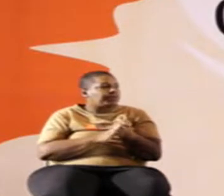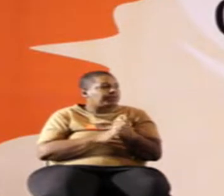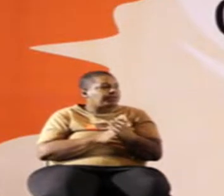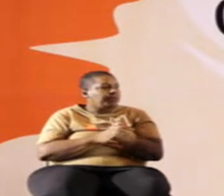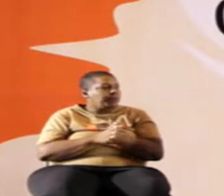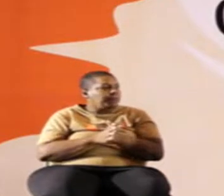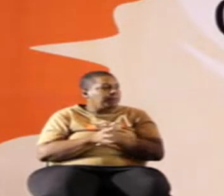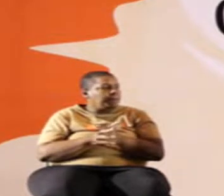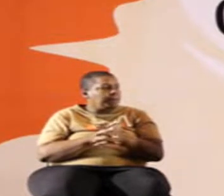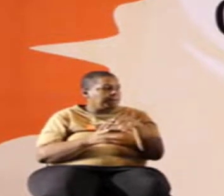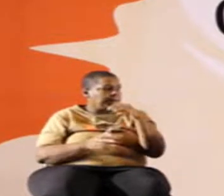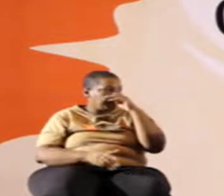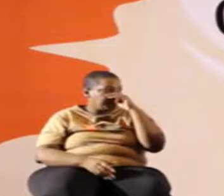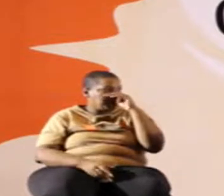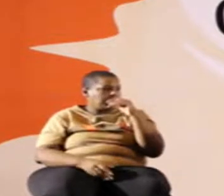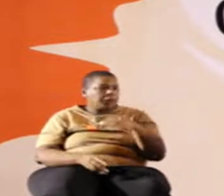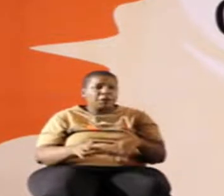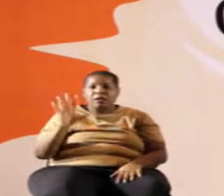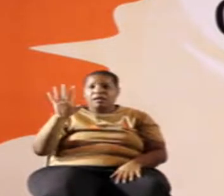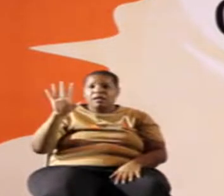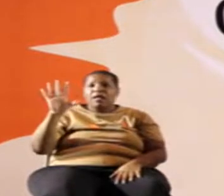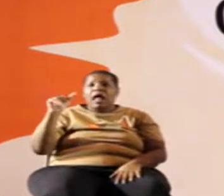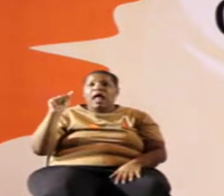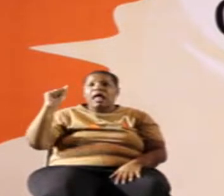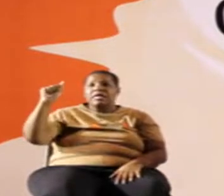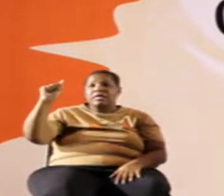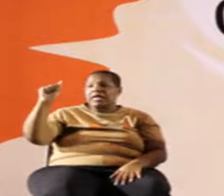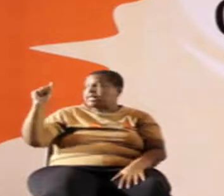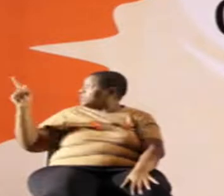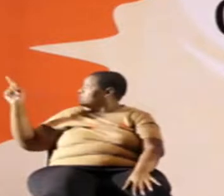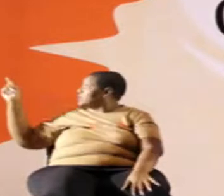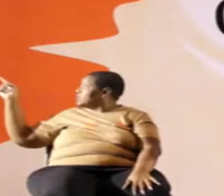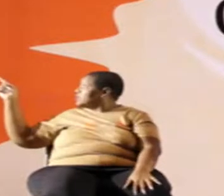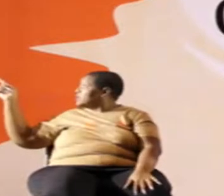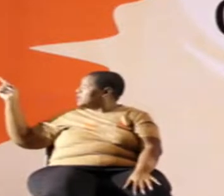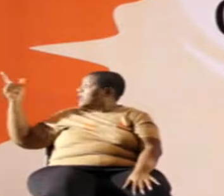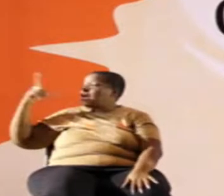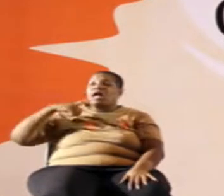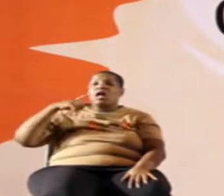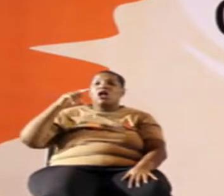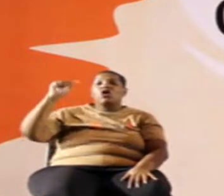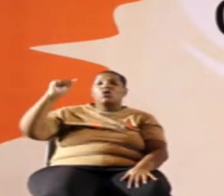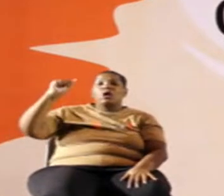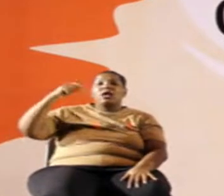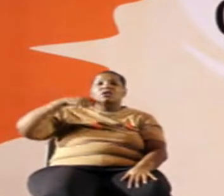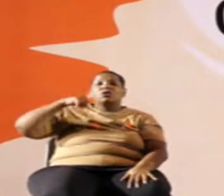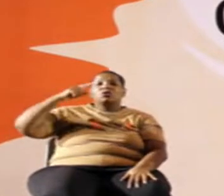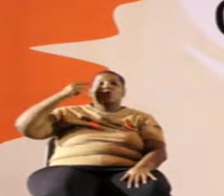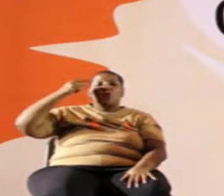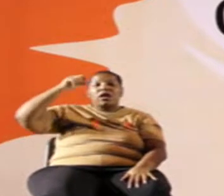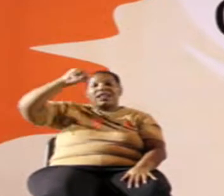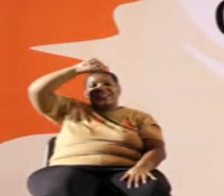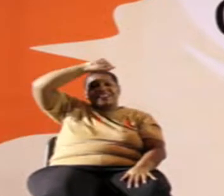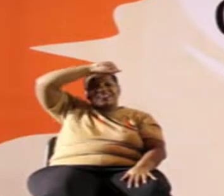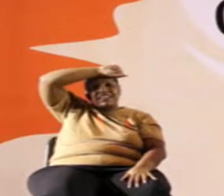Ela está com o punho cerrado, com a mão direita, com o punho cerrado e colocou a mão na